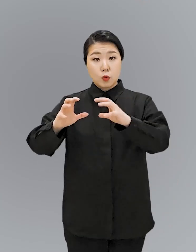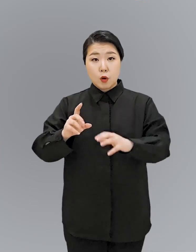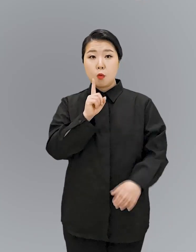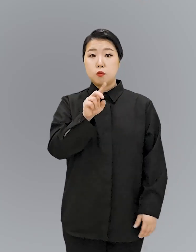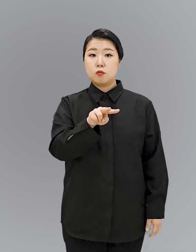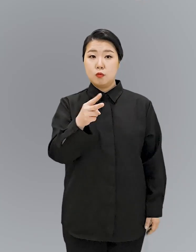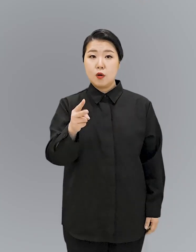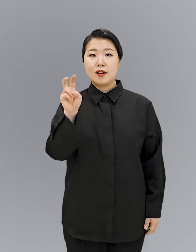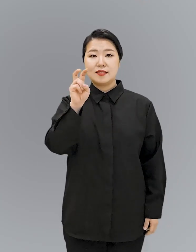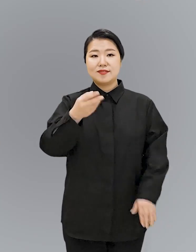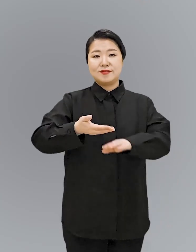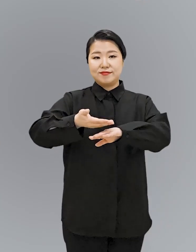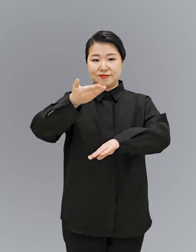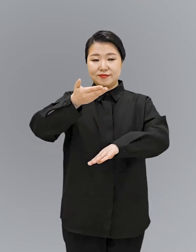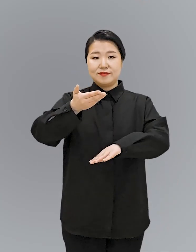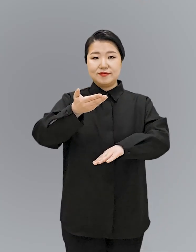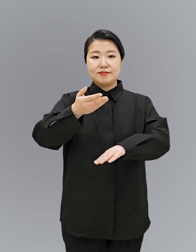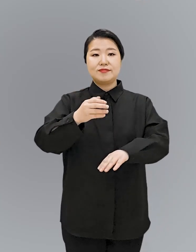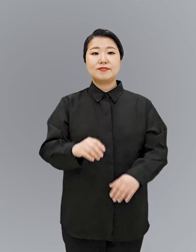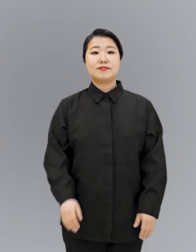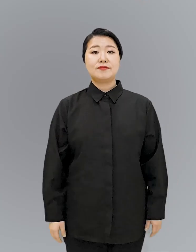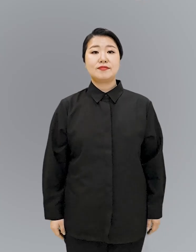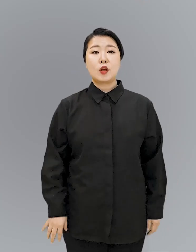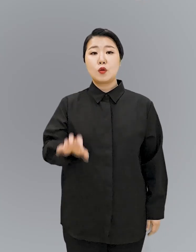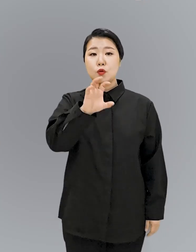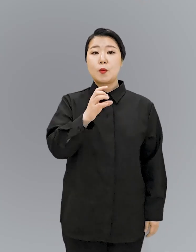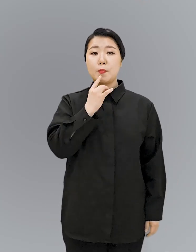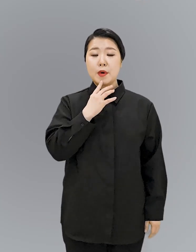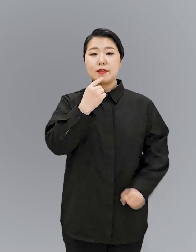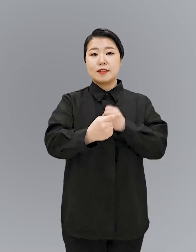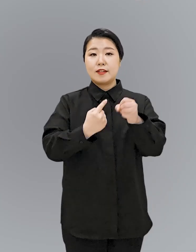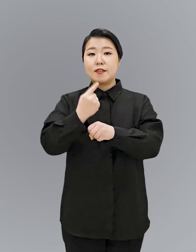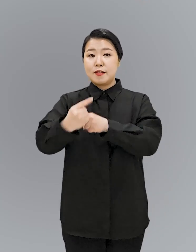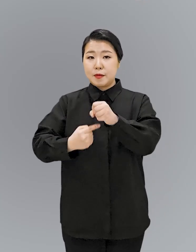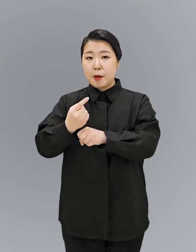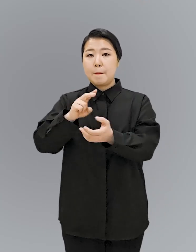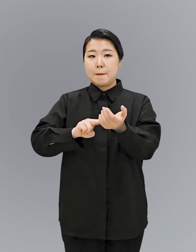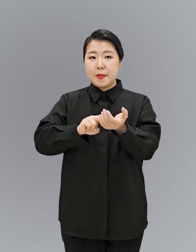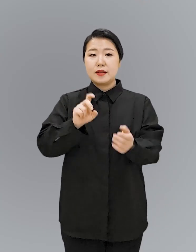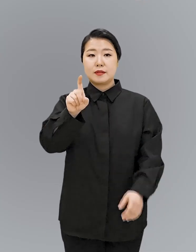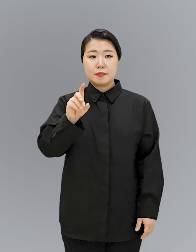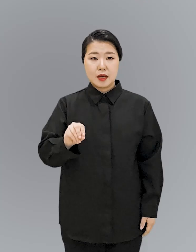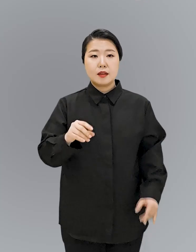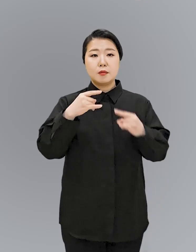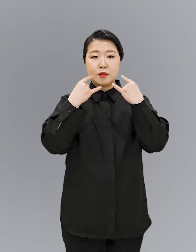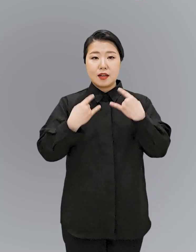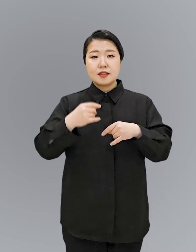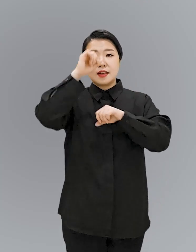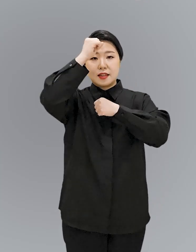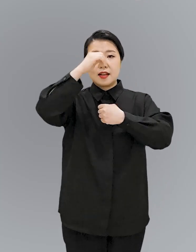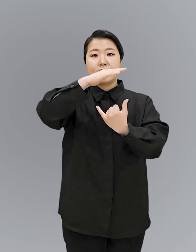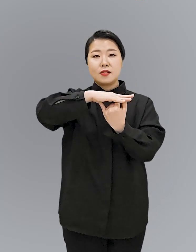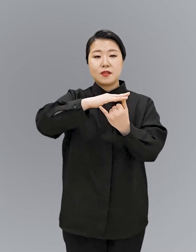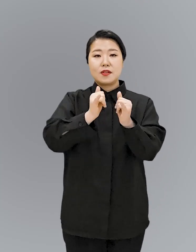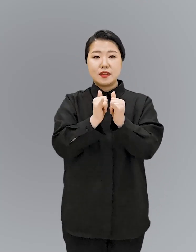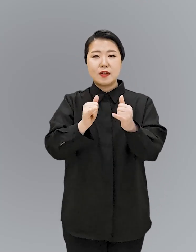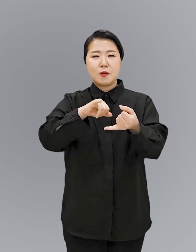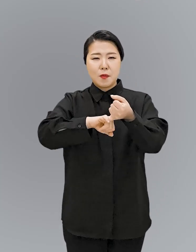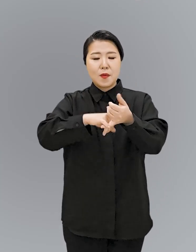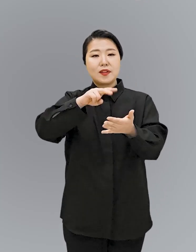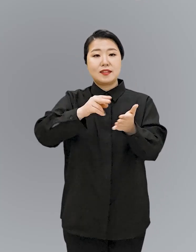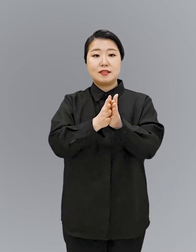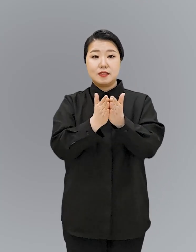전 세계 20개 이상 언어로 번역. 유럽에서만 매년 10만 부 판매. 프랑스, 이탈리아 청소년 필독